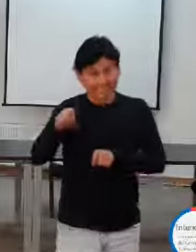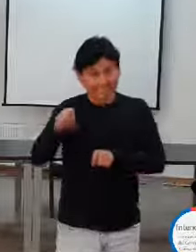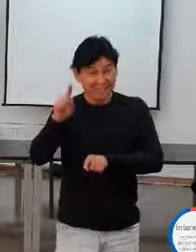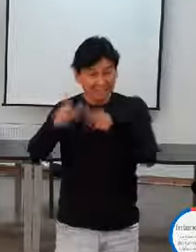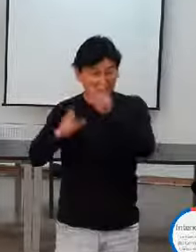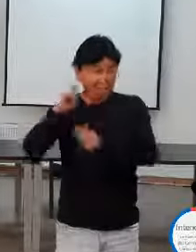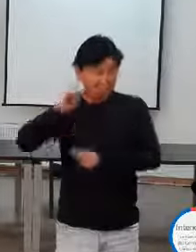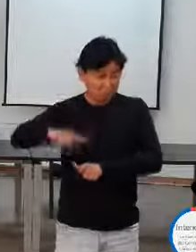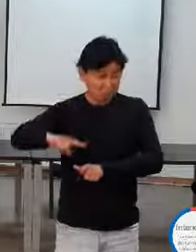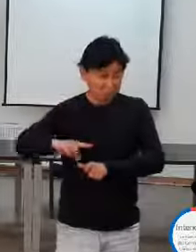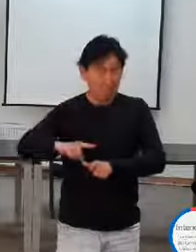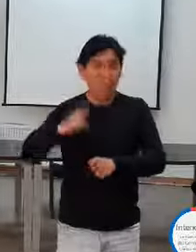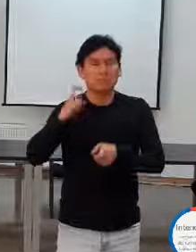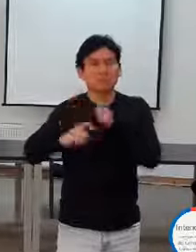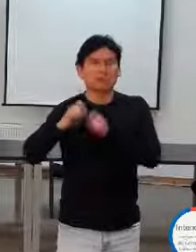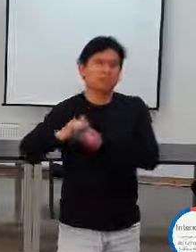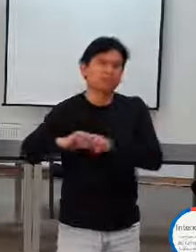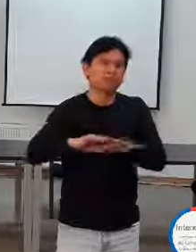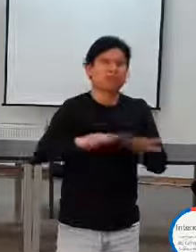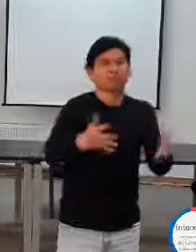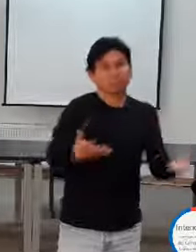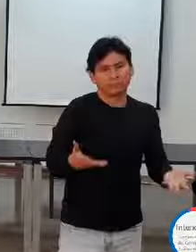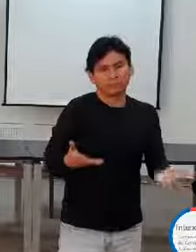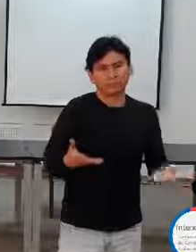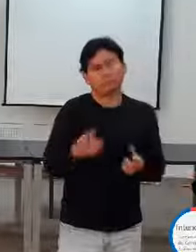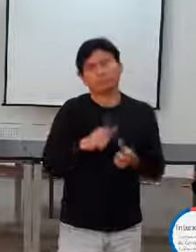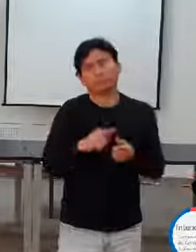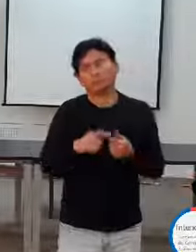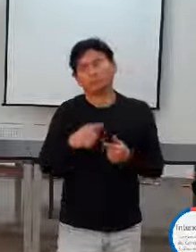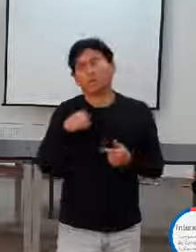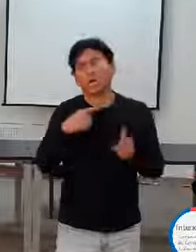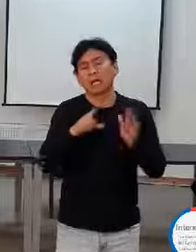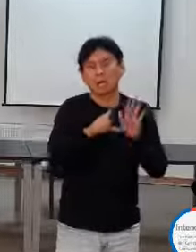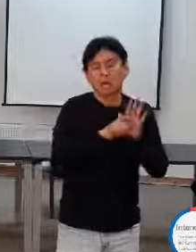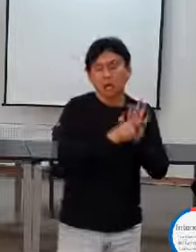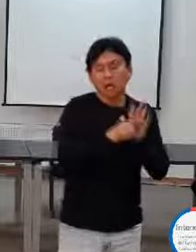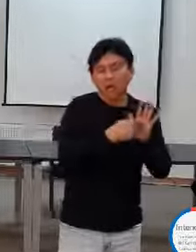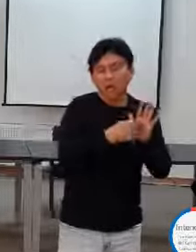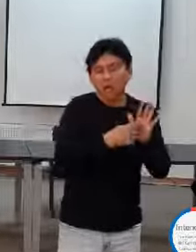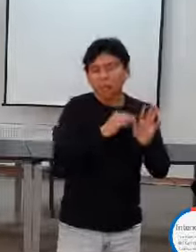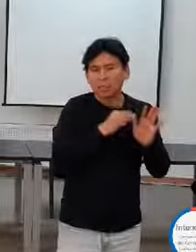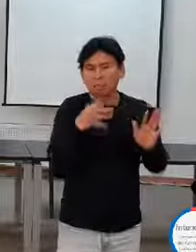aquellas personas que dan cumplimiento a lo que indica la autoridad